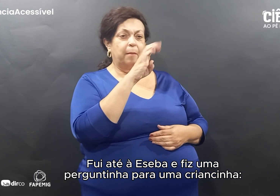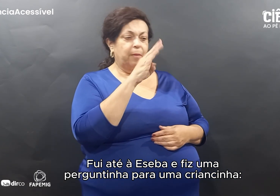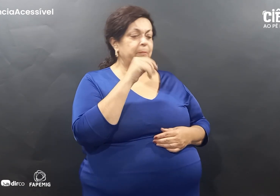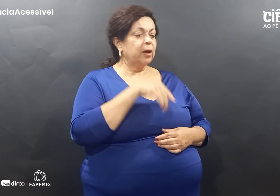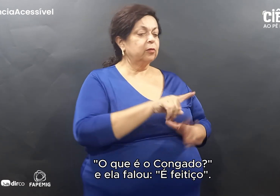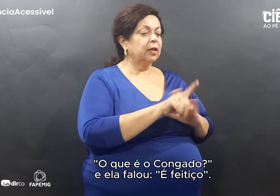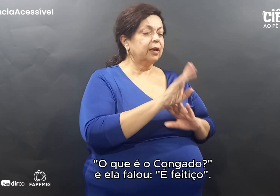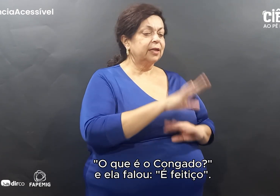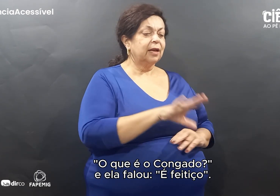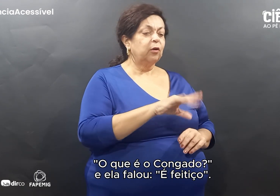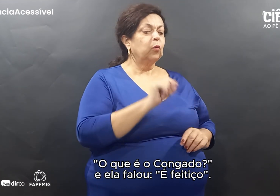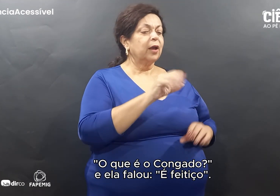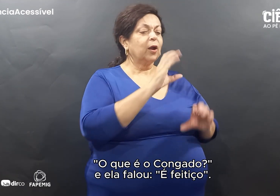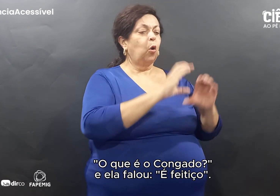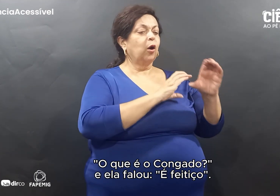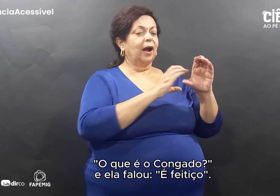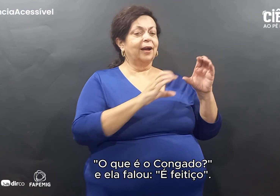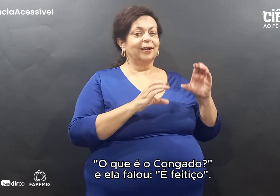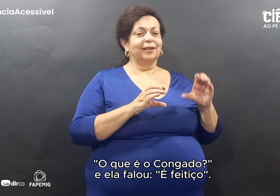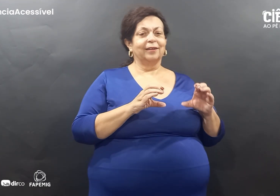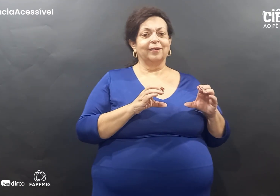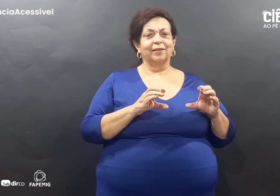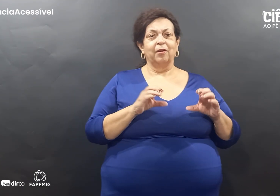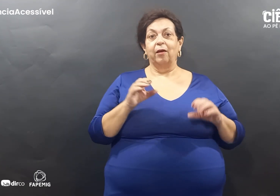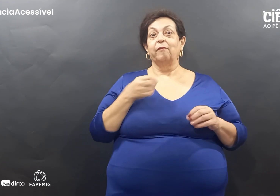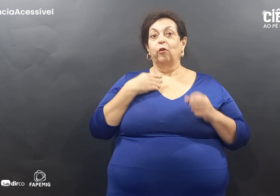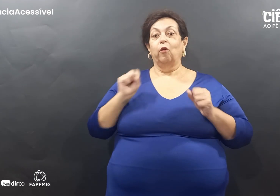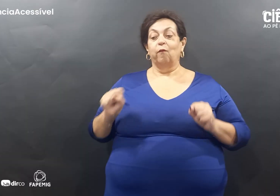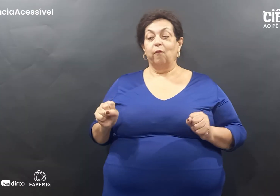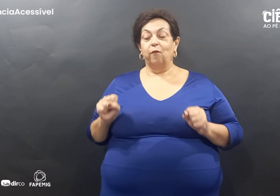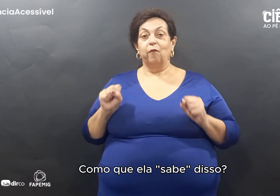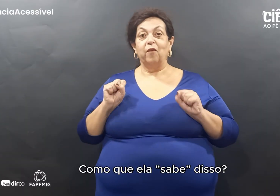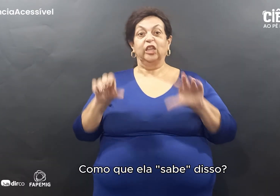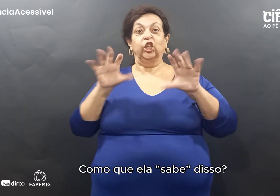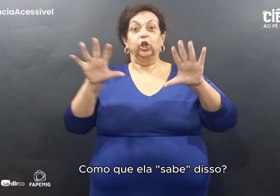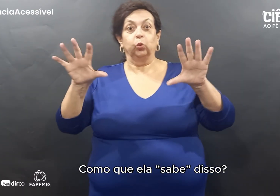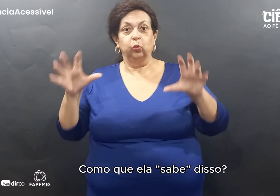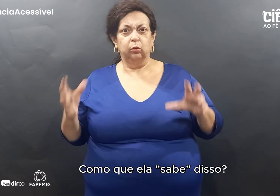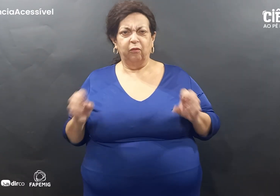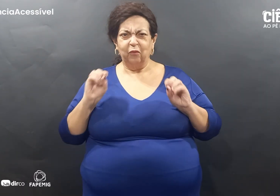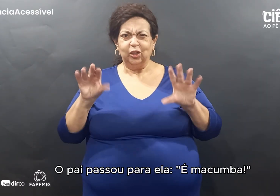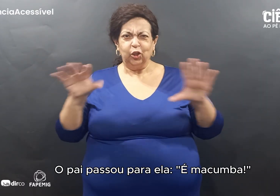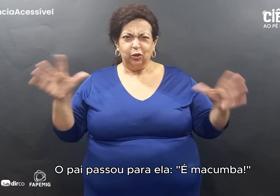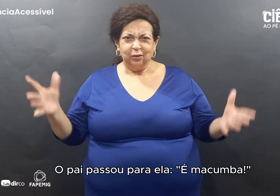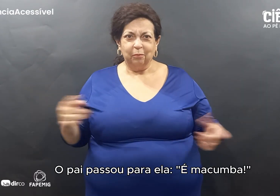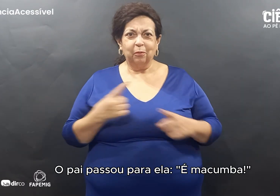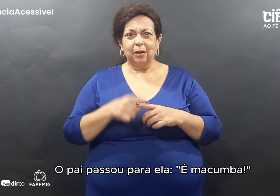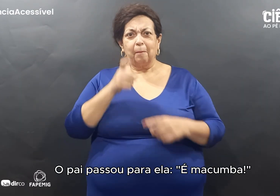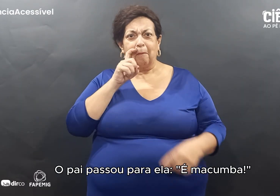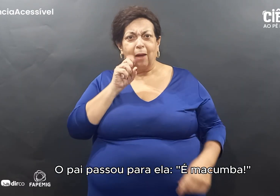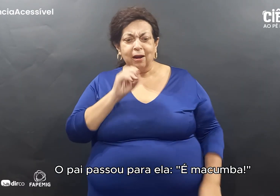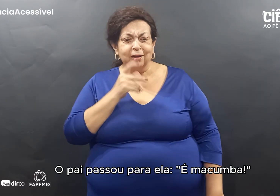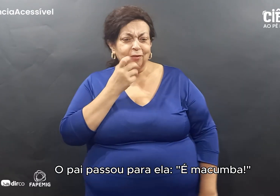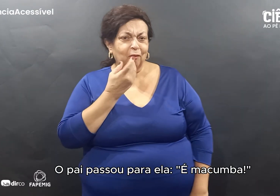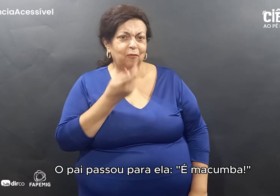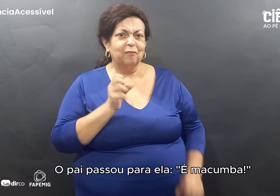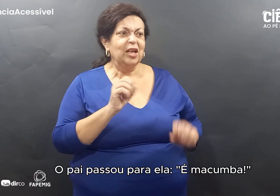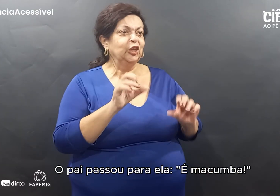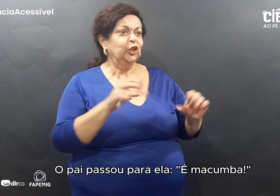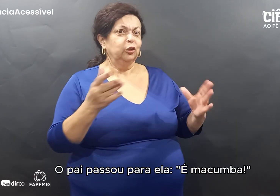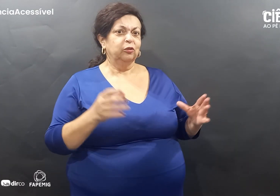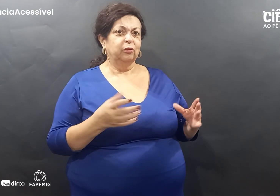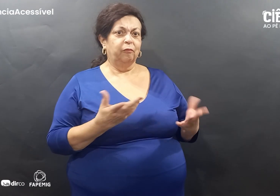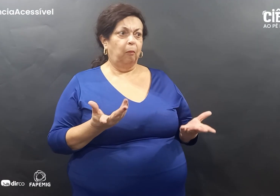uma criancinha. O que é o Congado? E ela falou, é feitiço. E eu que for. Como que ela sabe disso? O pai passou para ela.